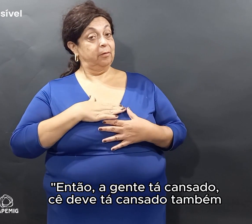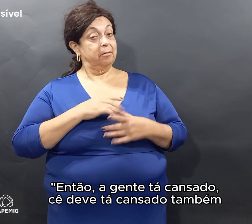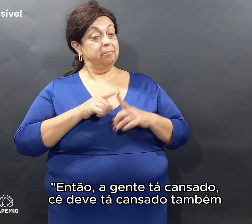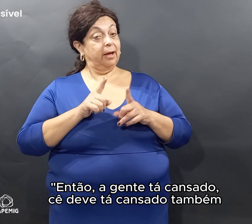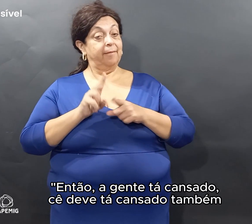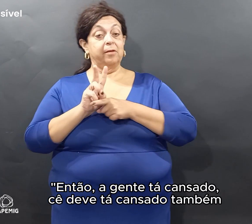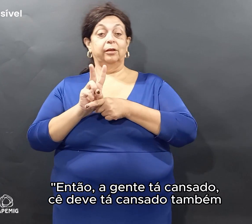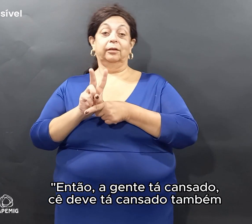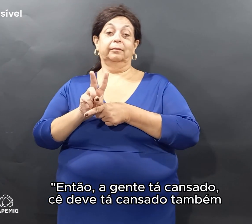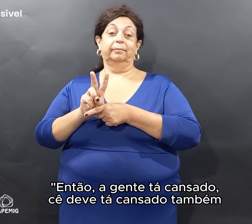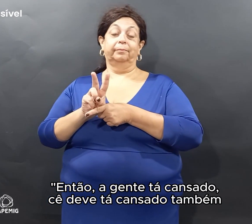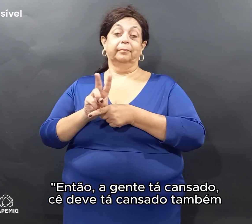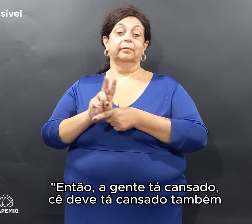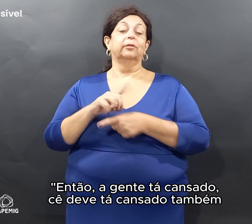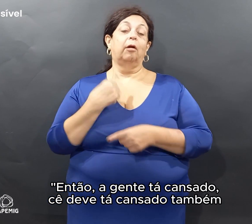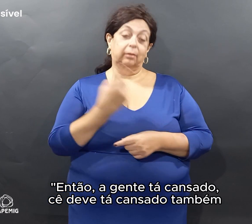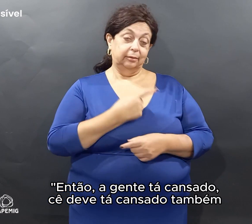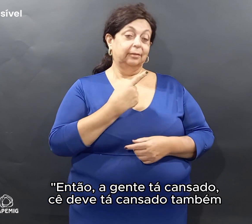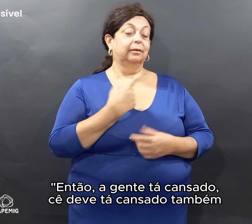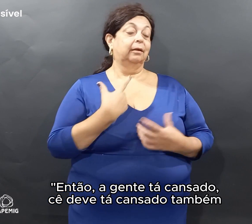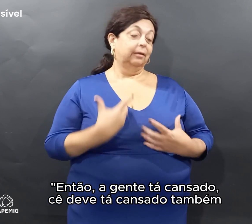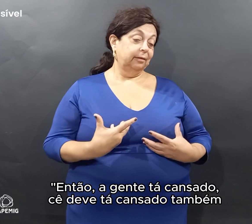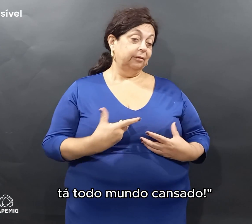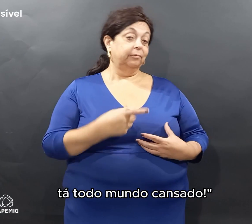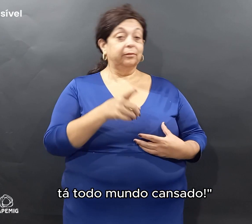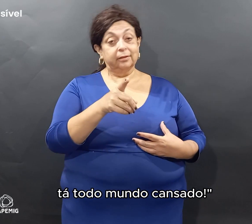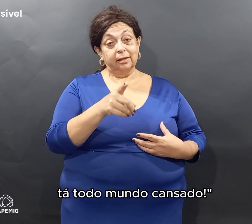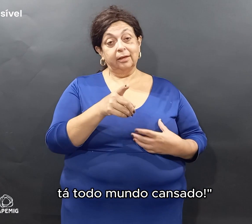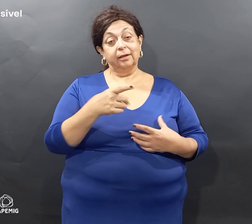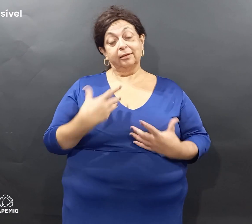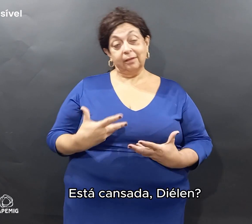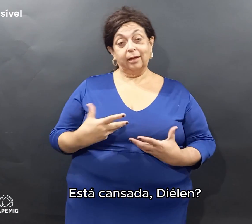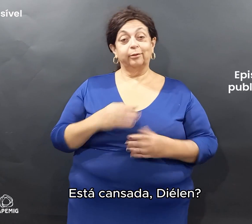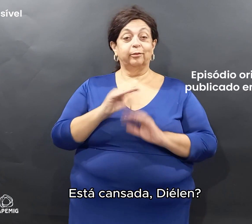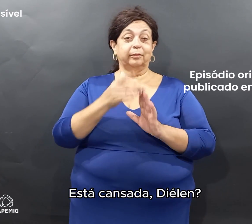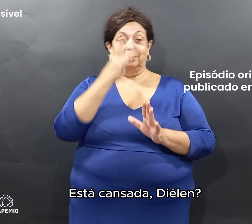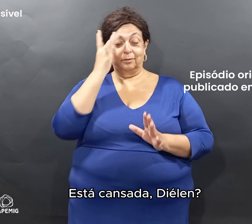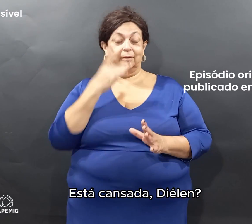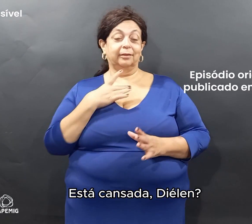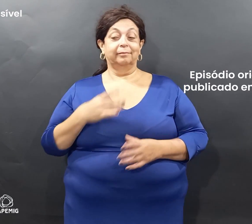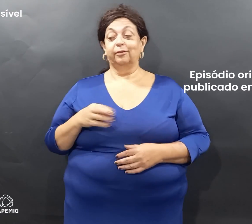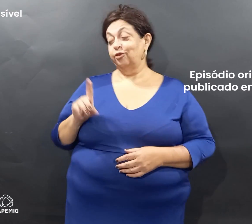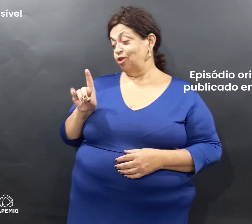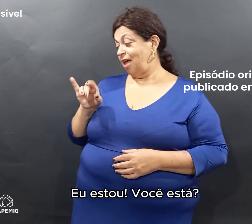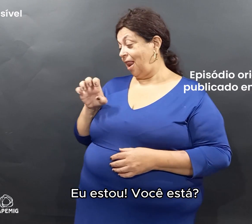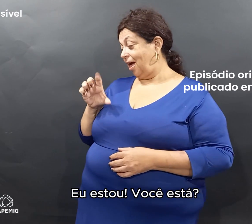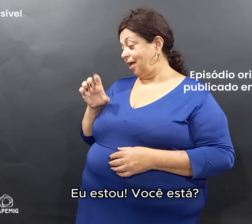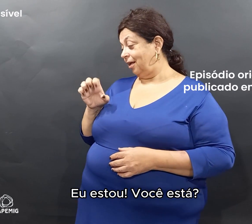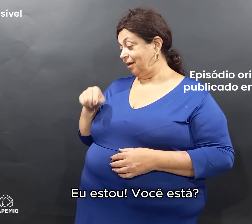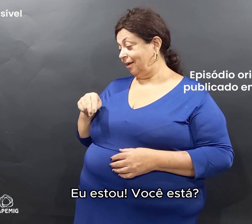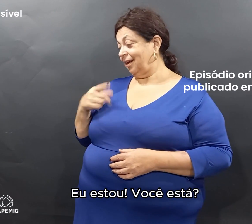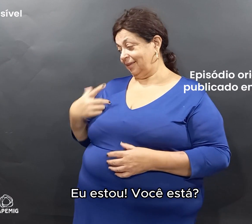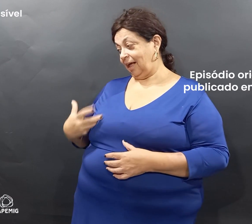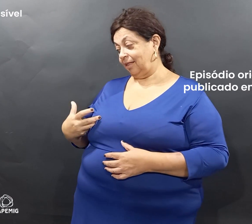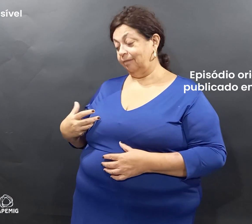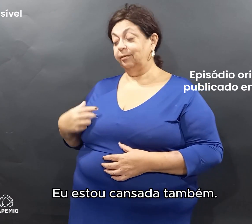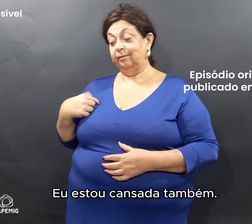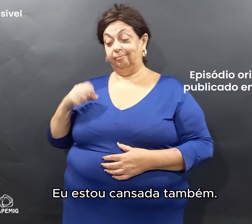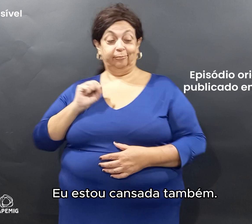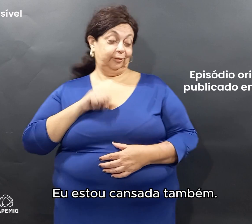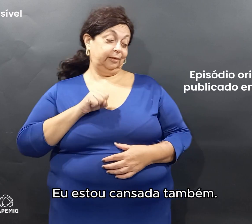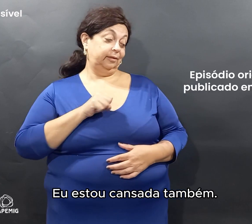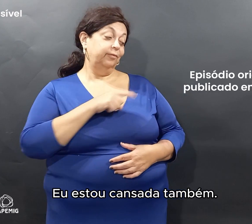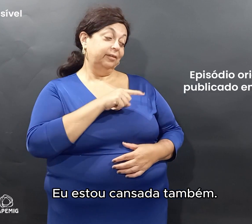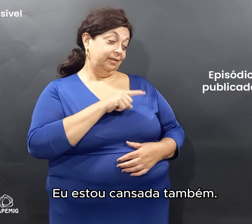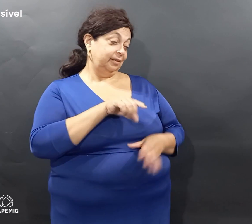né? Então, a gente tá cansado. Você deve estar cansado também, tá todo mundo cansado. Tá cansada, Jelen? Eu tô, você tá? Eu